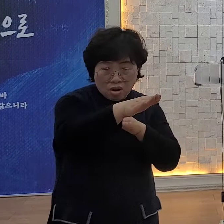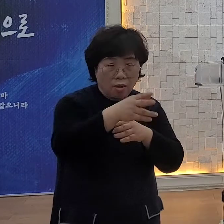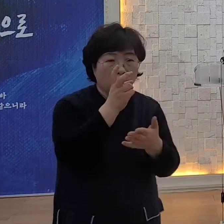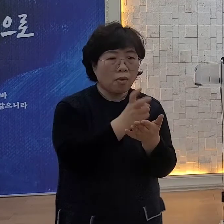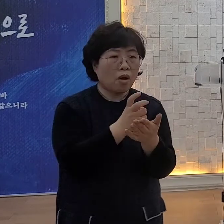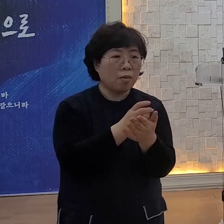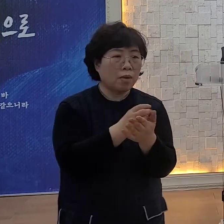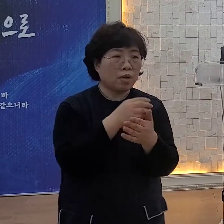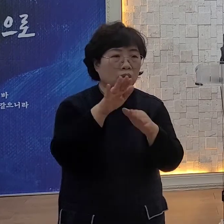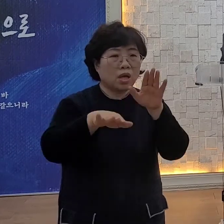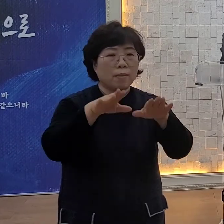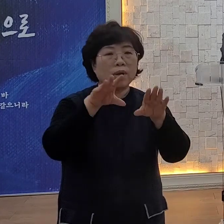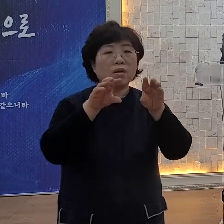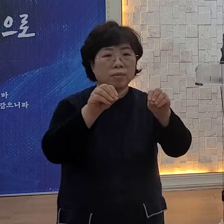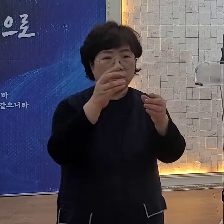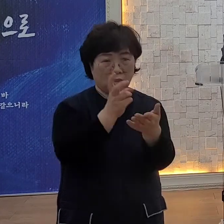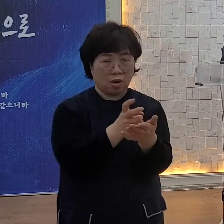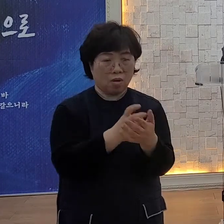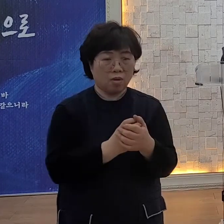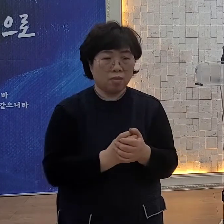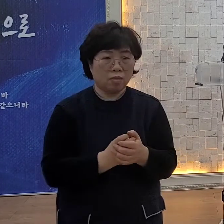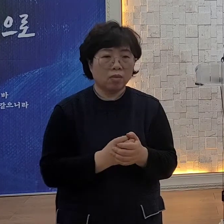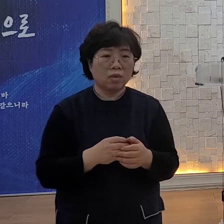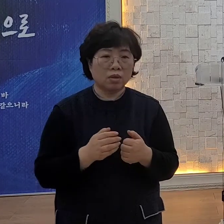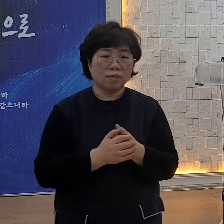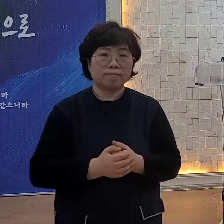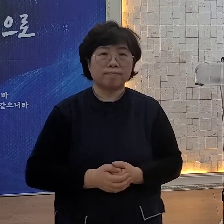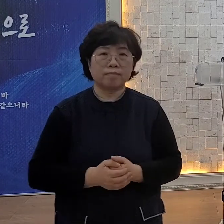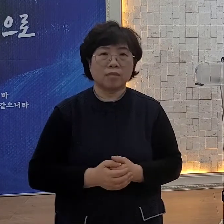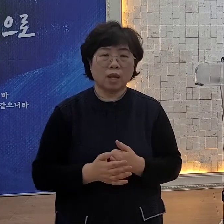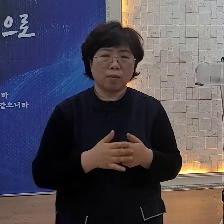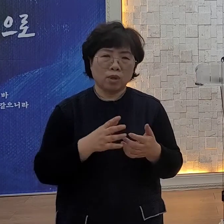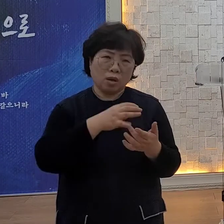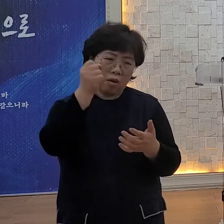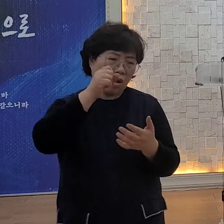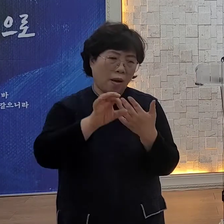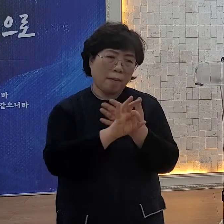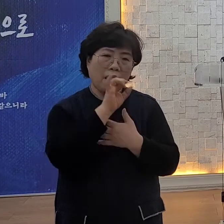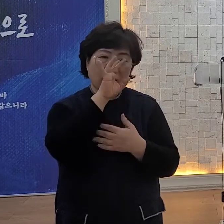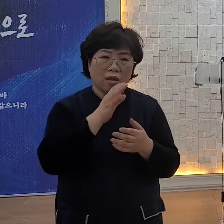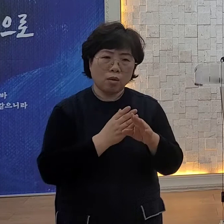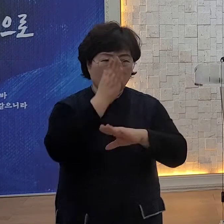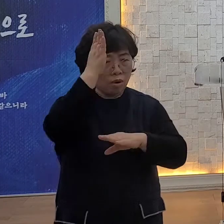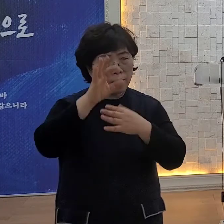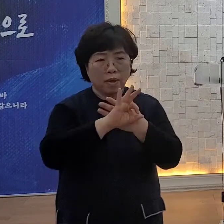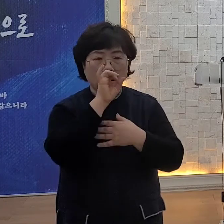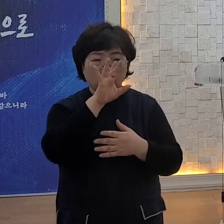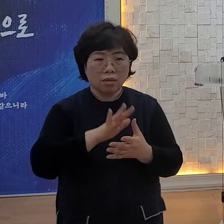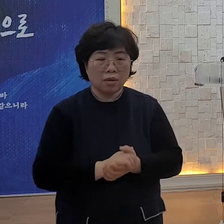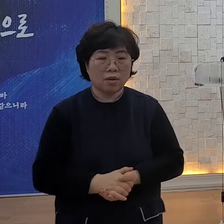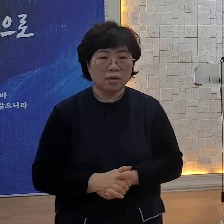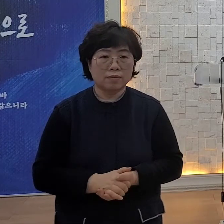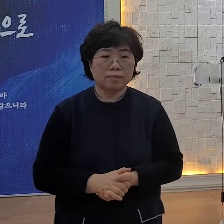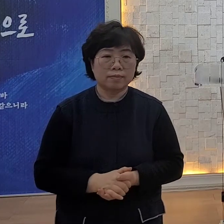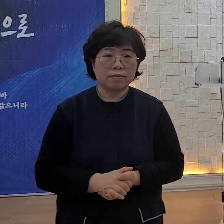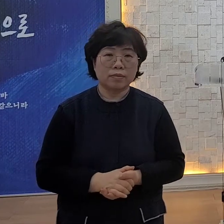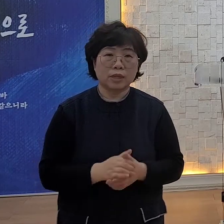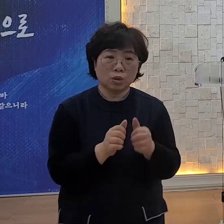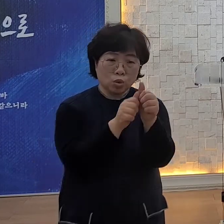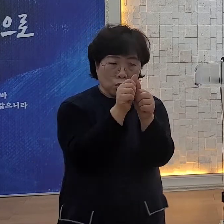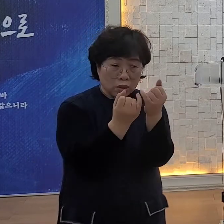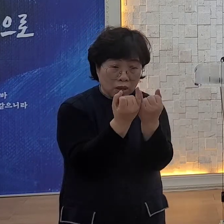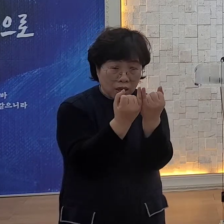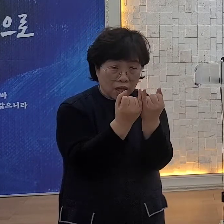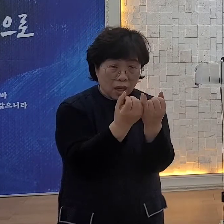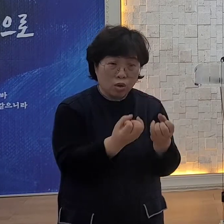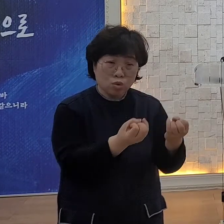여러분 지금 미국이나 유럽 같은 곳에서 이 동성애와 관련된 사건과 또 이런 동성애 축제,